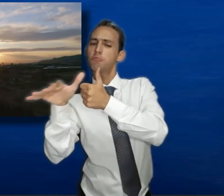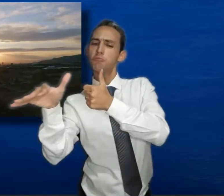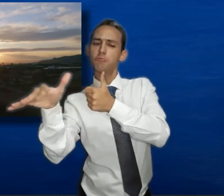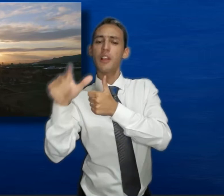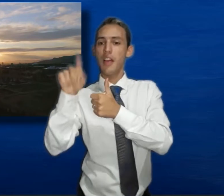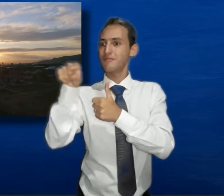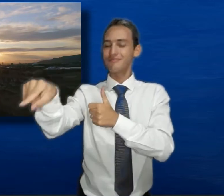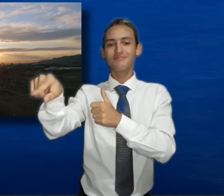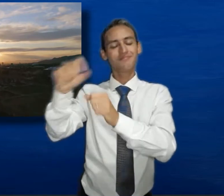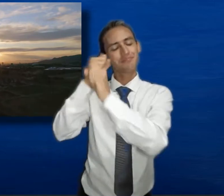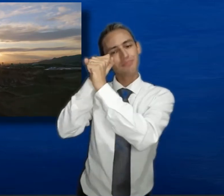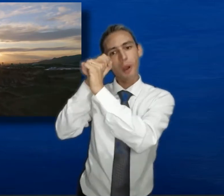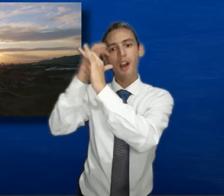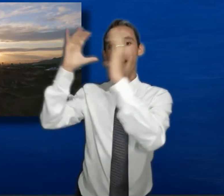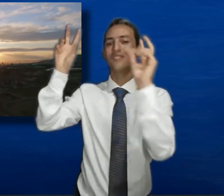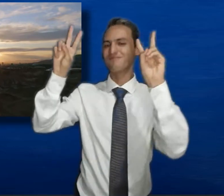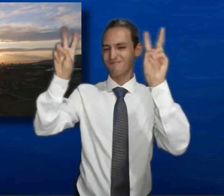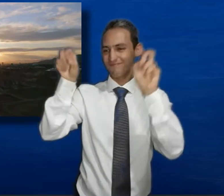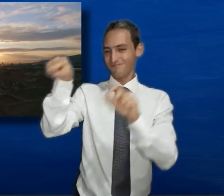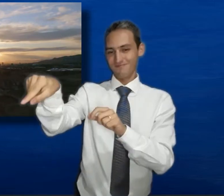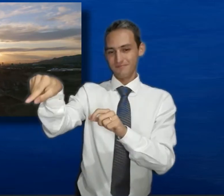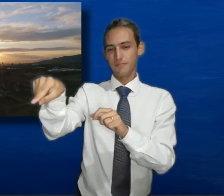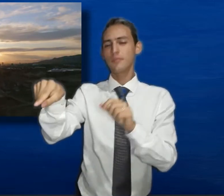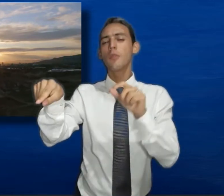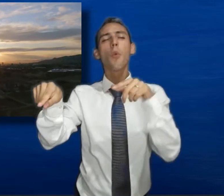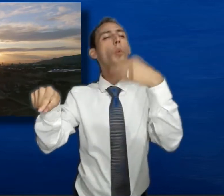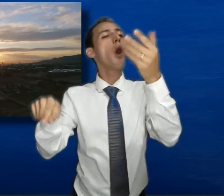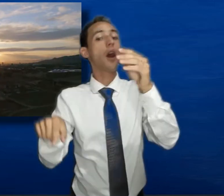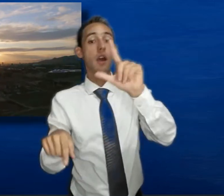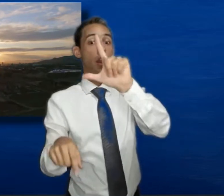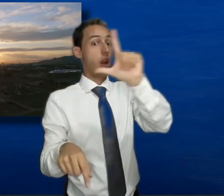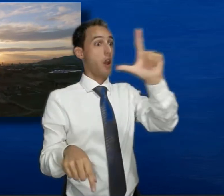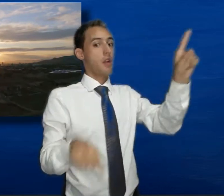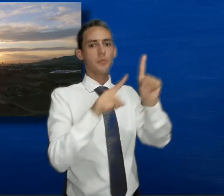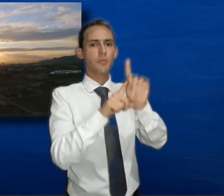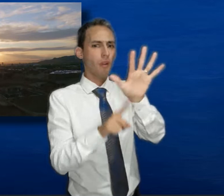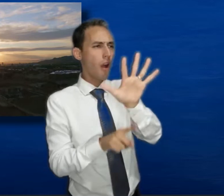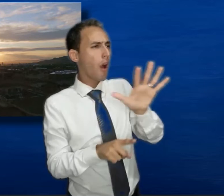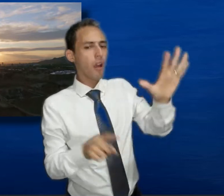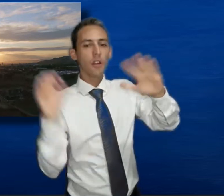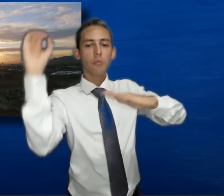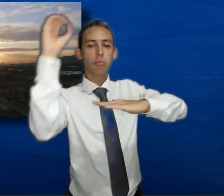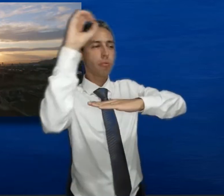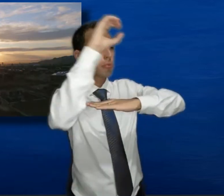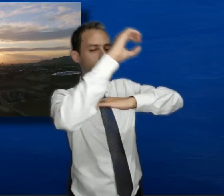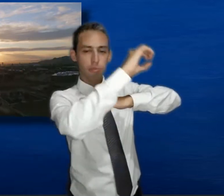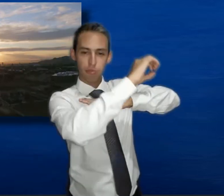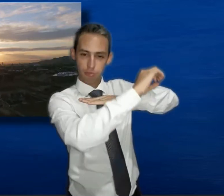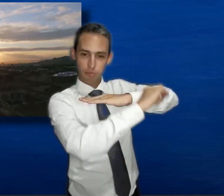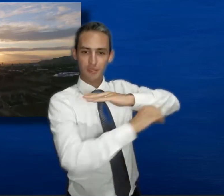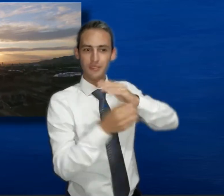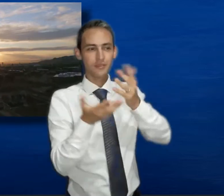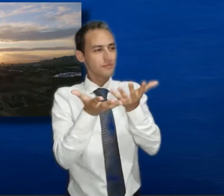disso, temos um panorama amplo, uma visão, por assim dizer, que se estende para o oeste e para o horizonte do